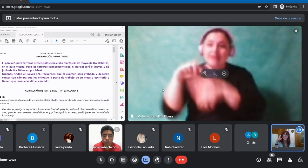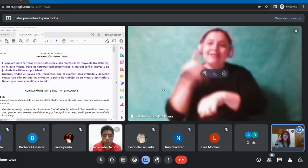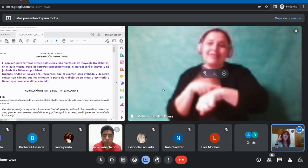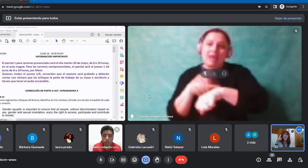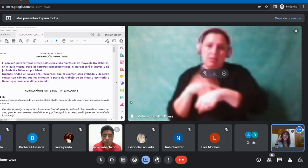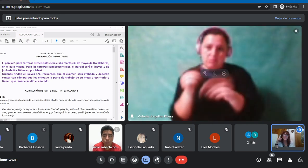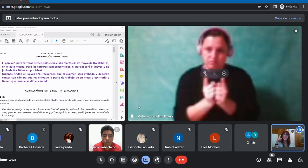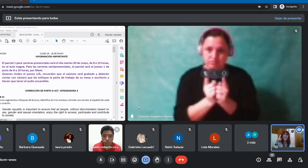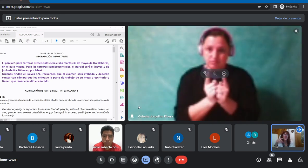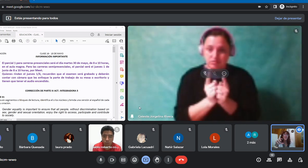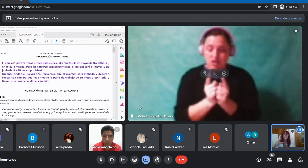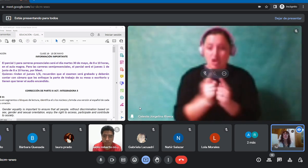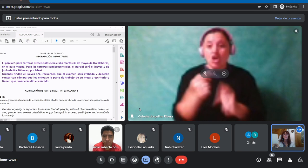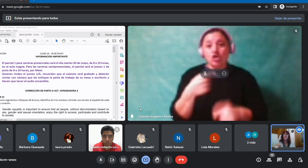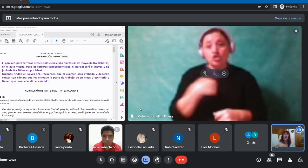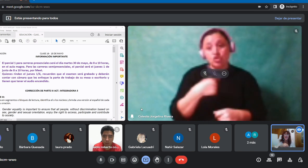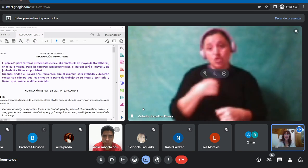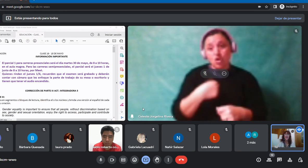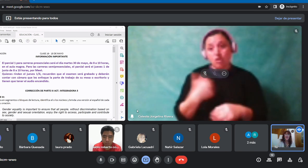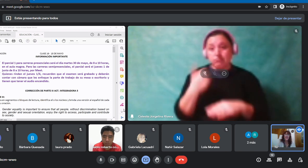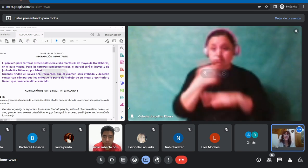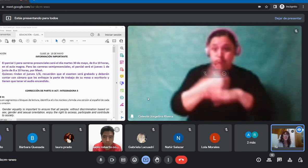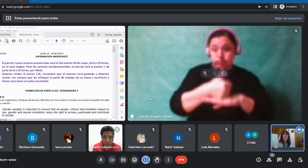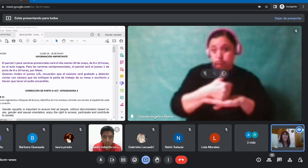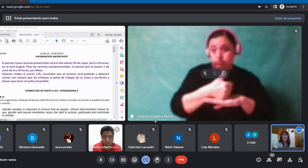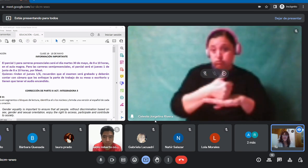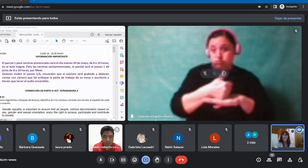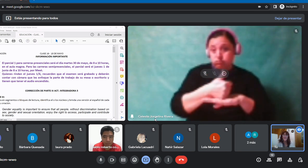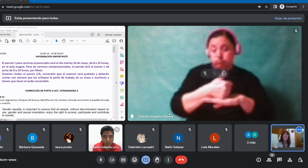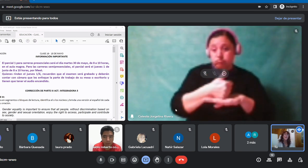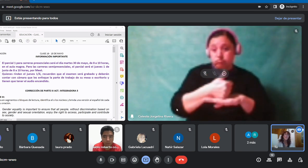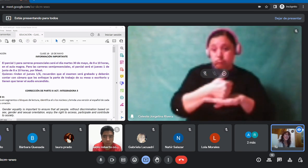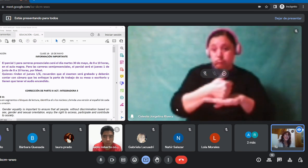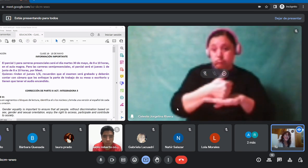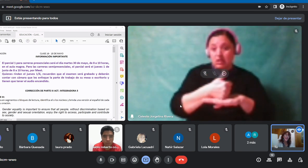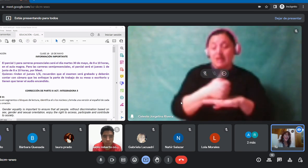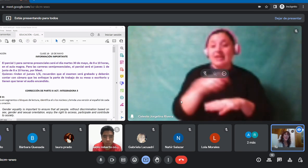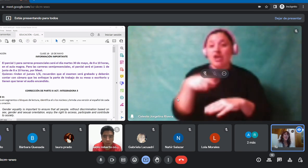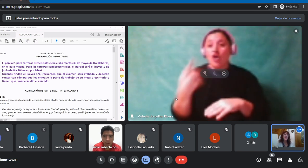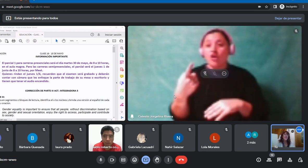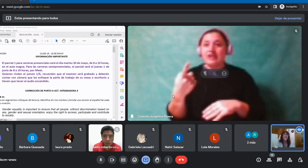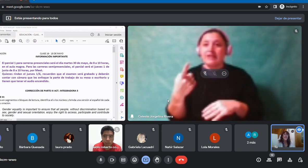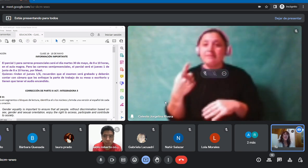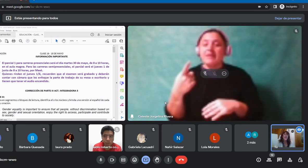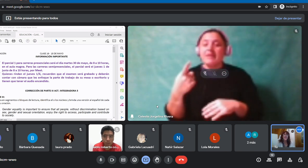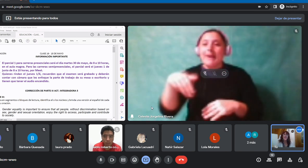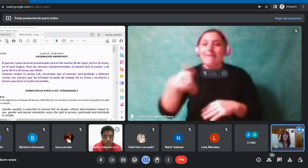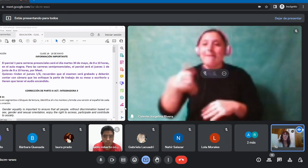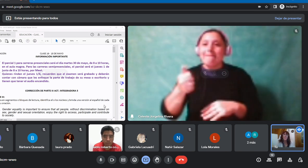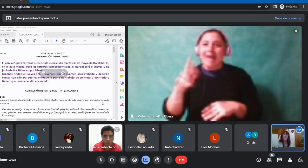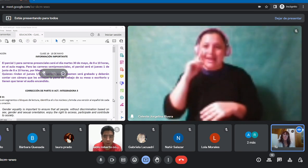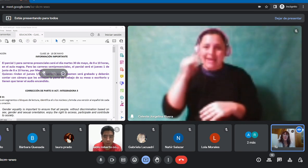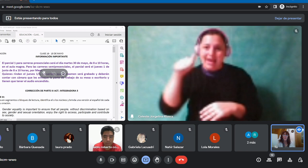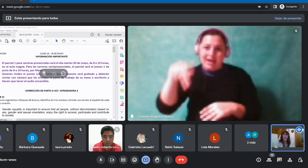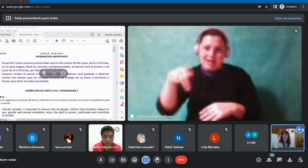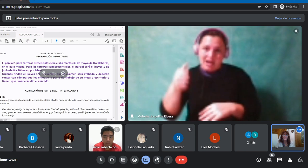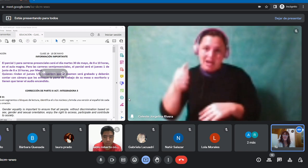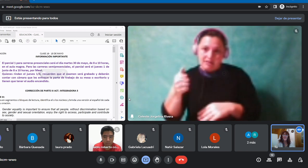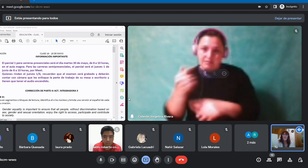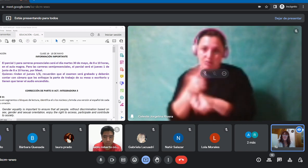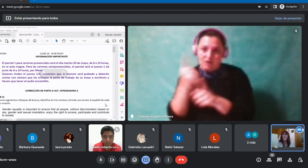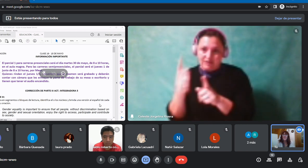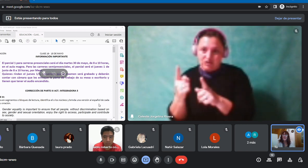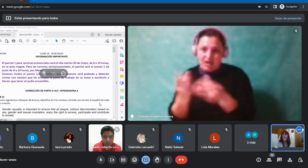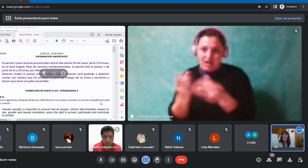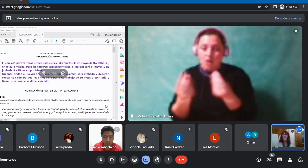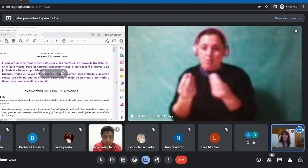yo, para asistirlos en las dos instancias, en la presencial y en la virtual,